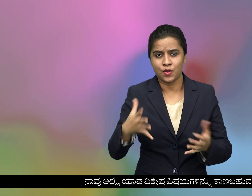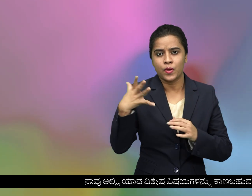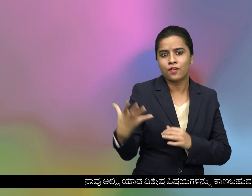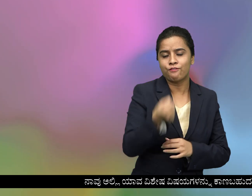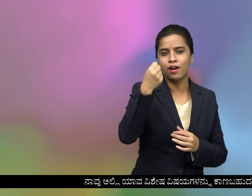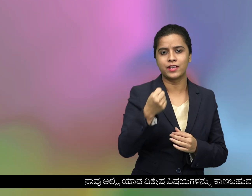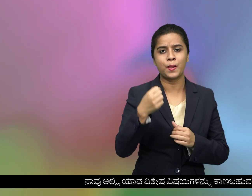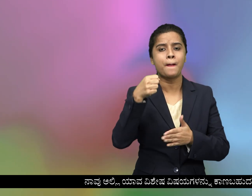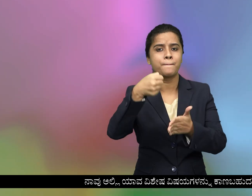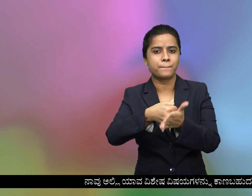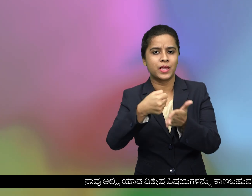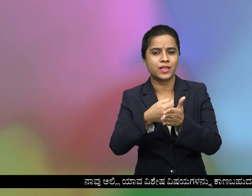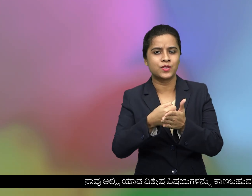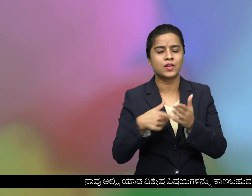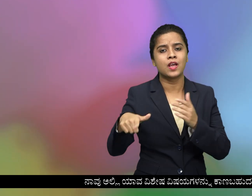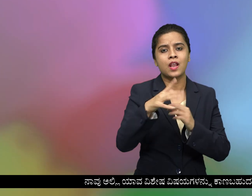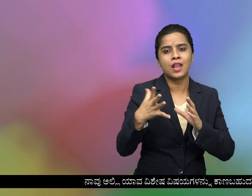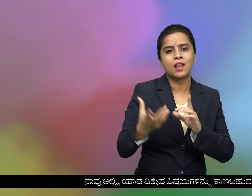ಯಾವ ವಿಶೇಷ ವಿಷಯಗಳನ್ನ ಕಾಣಬಹುದು.